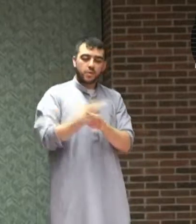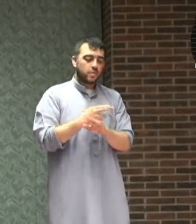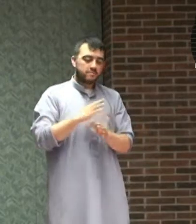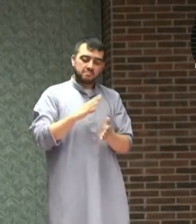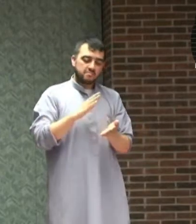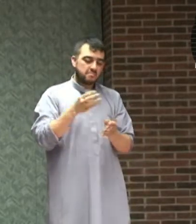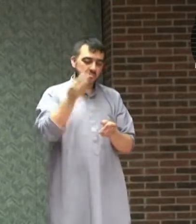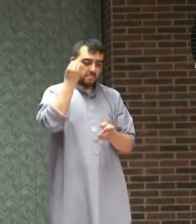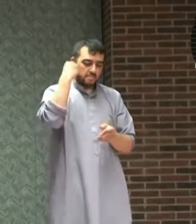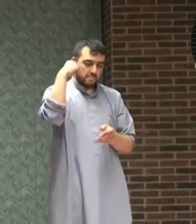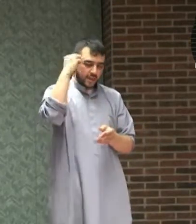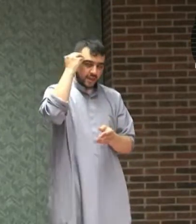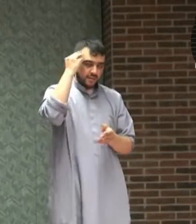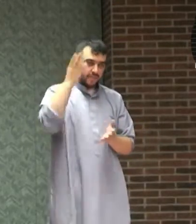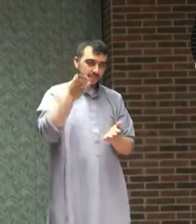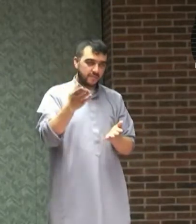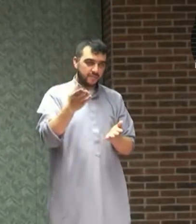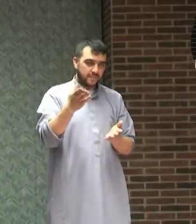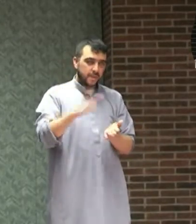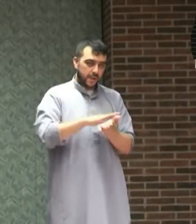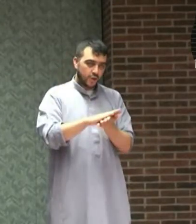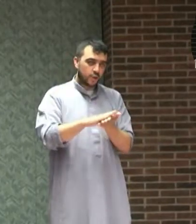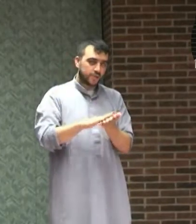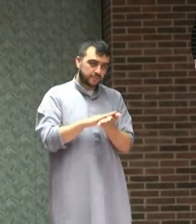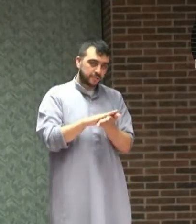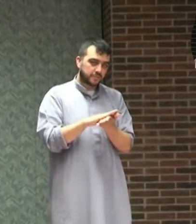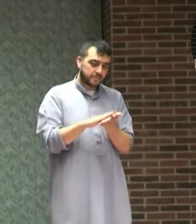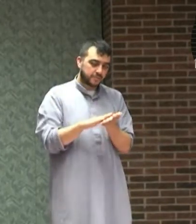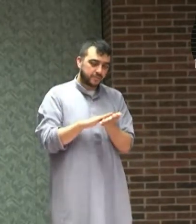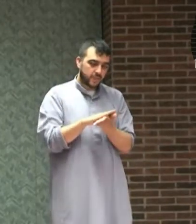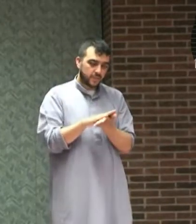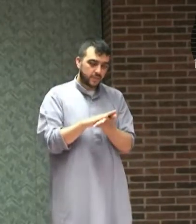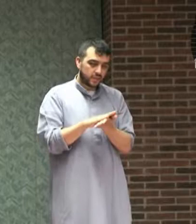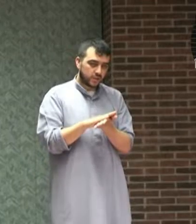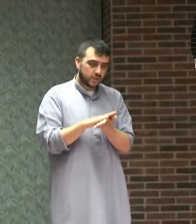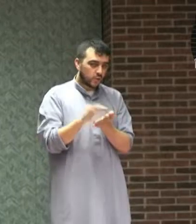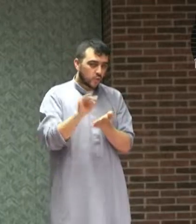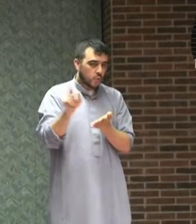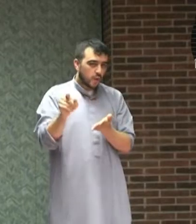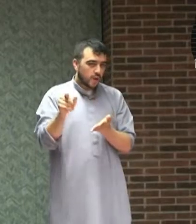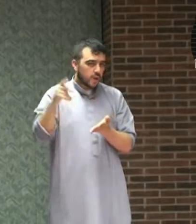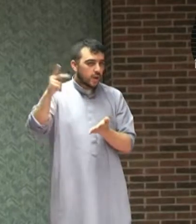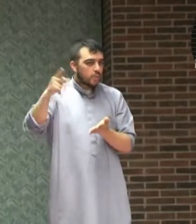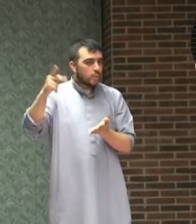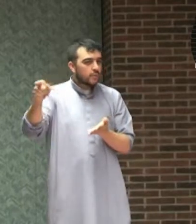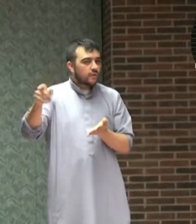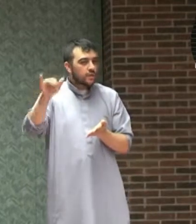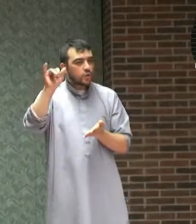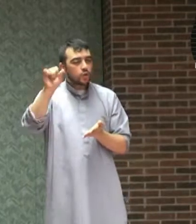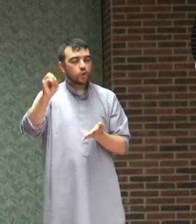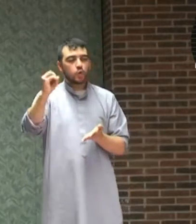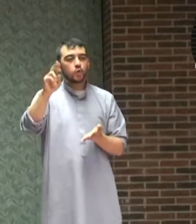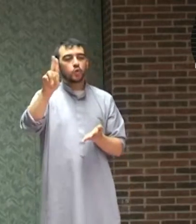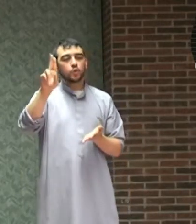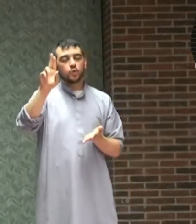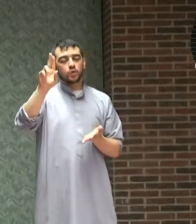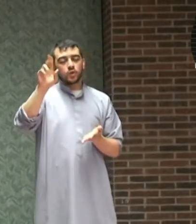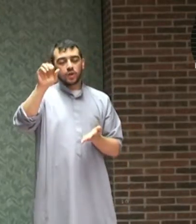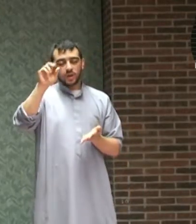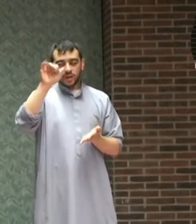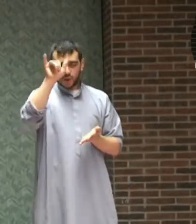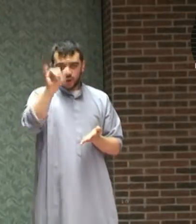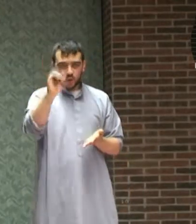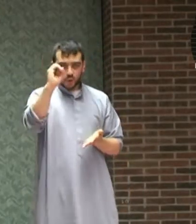vous est fait. Et ensuite, il continue cela, Youssouf alayhi salam, et il dit que la faute revient à